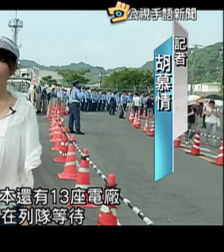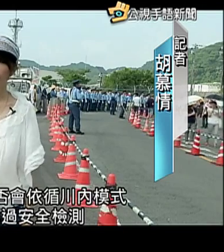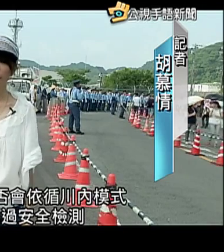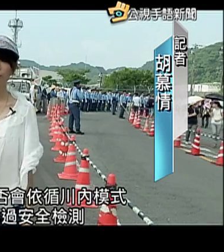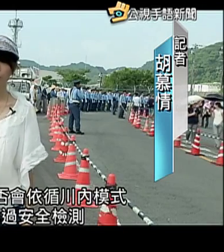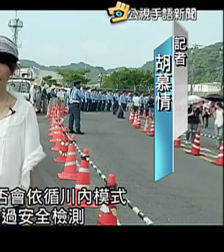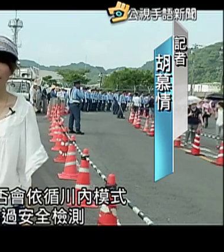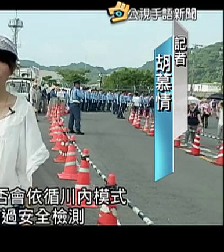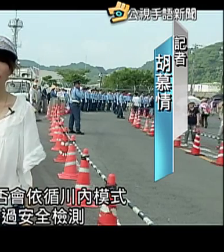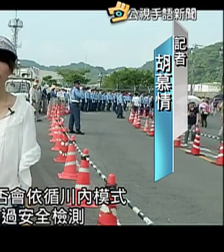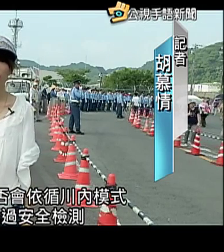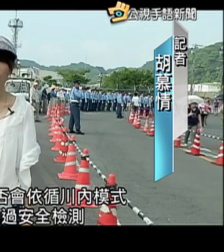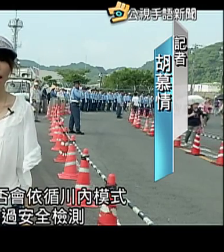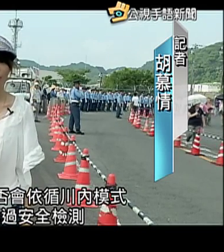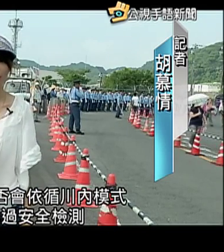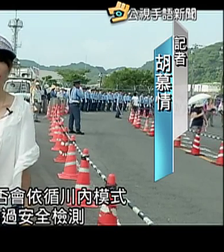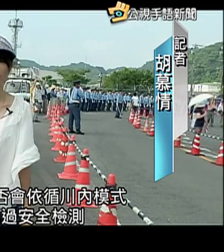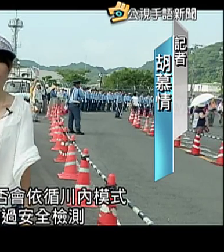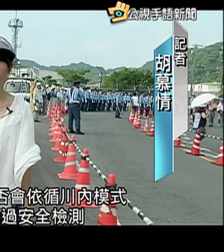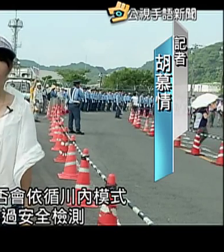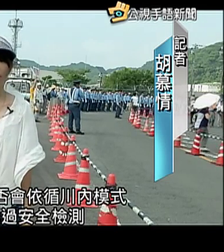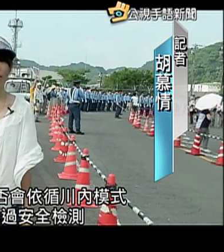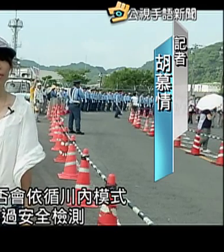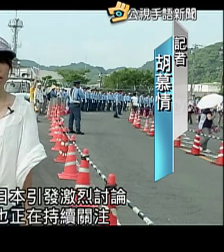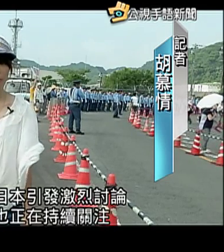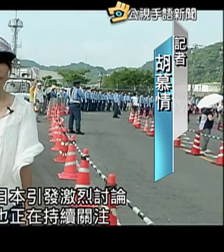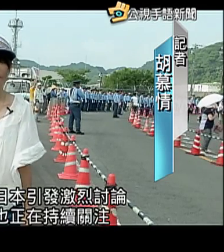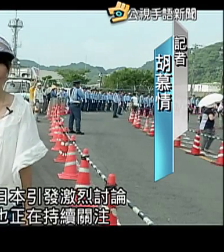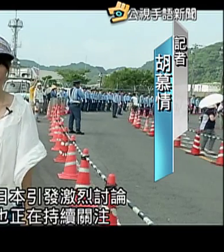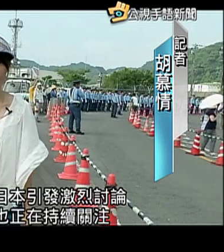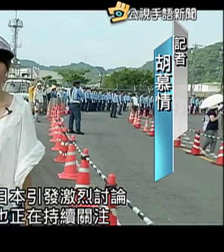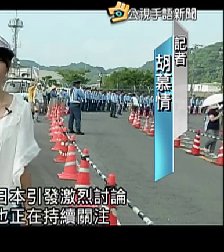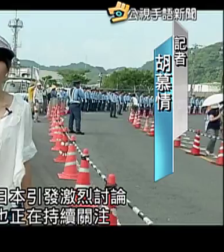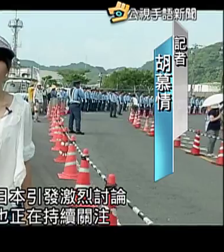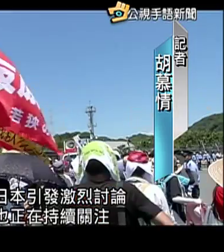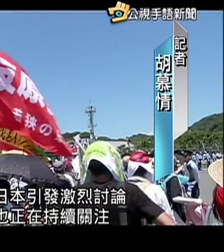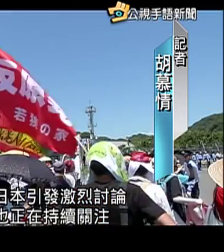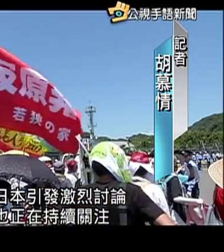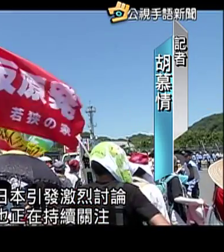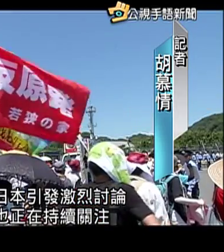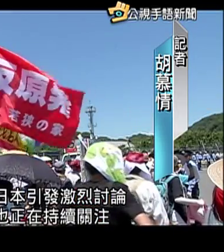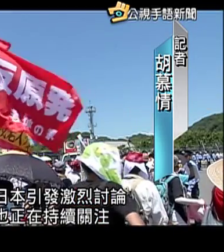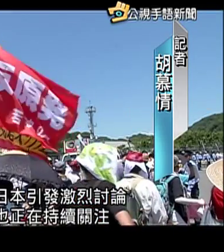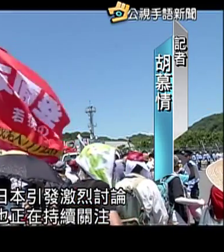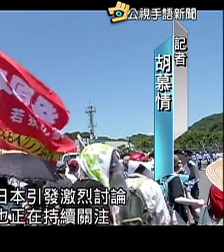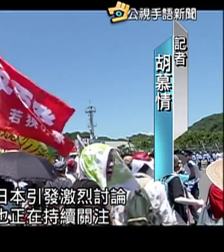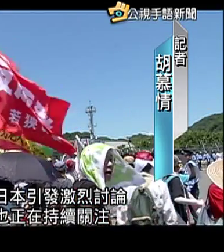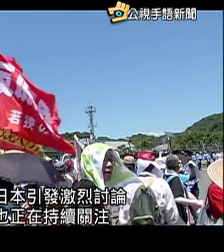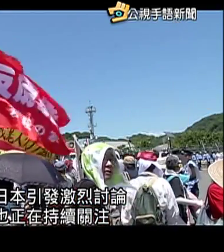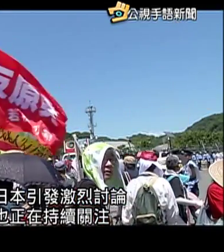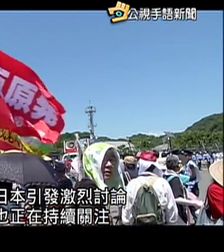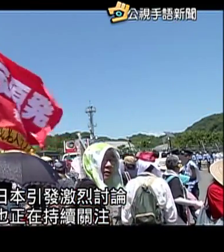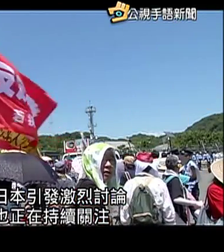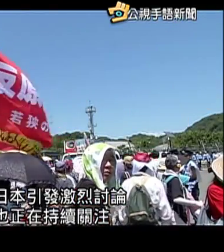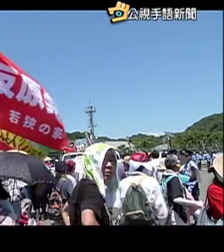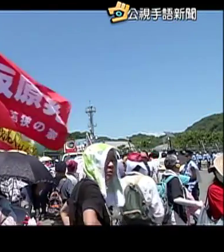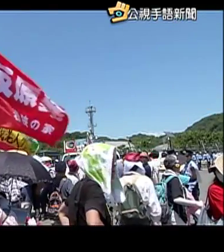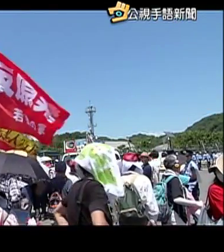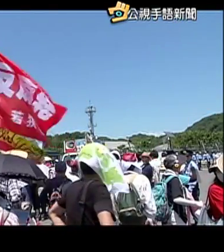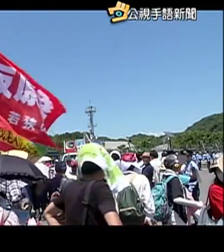否会依循川内模式通过安全检测，不仅在日本引发激烈讨论，国际也正在持续关注。记者胡慕晴、陈庆忠，